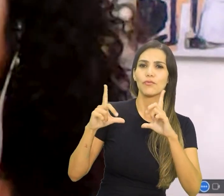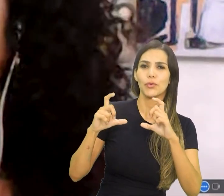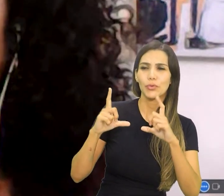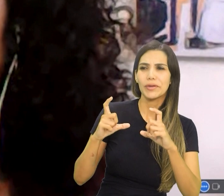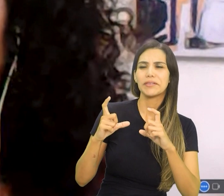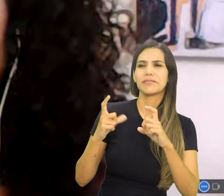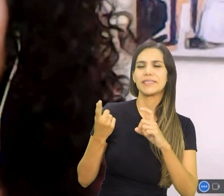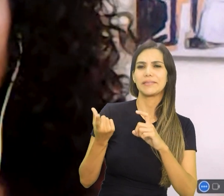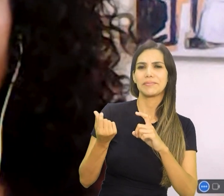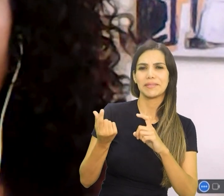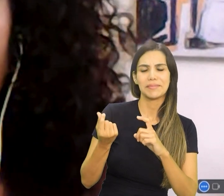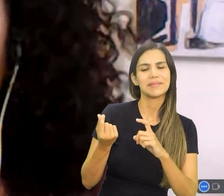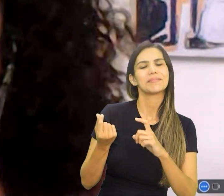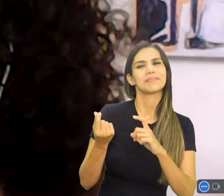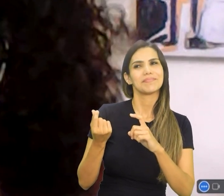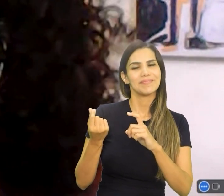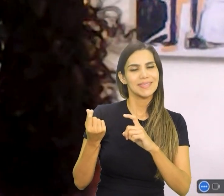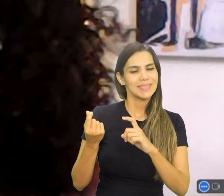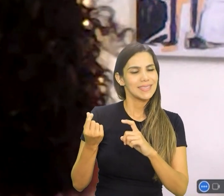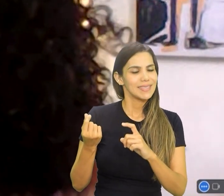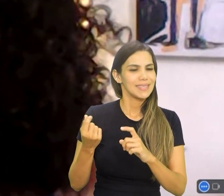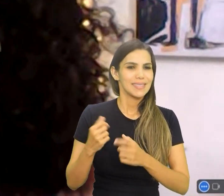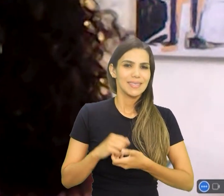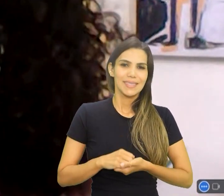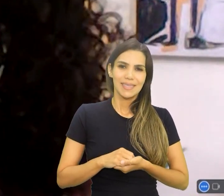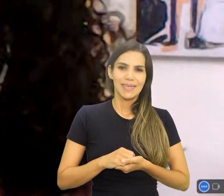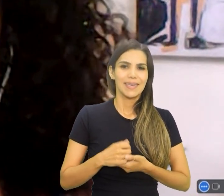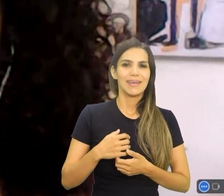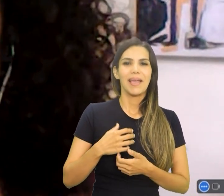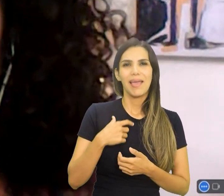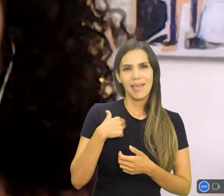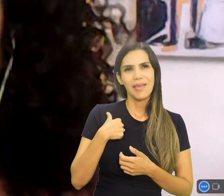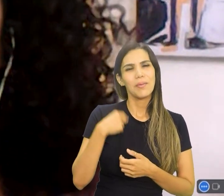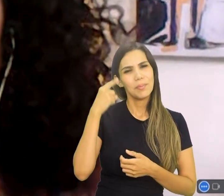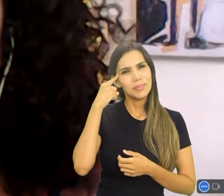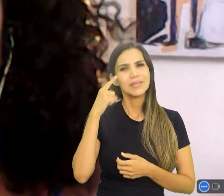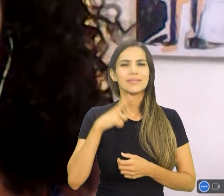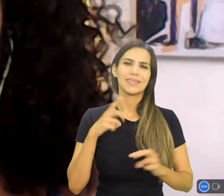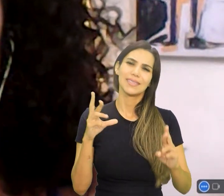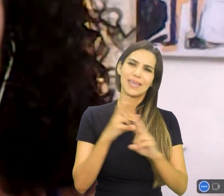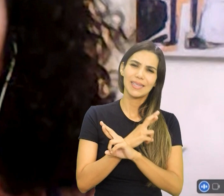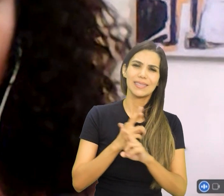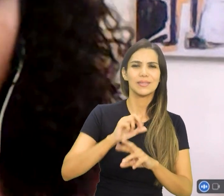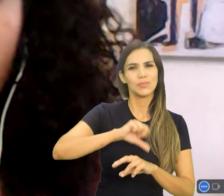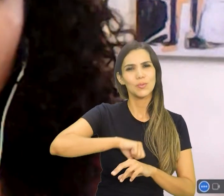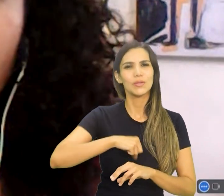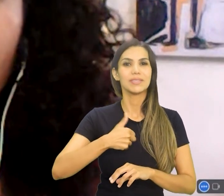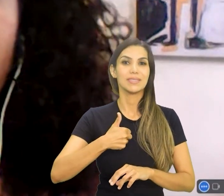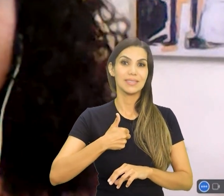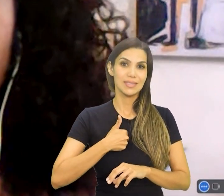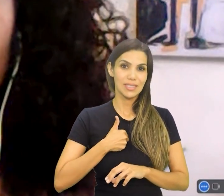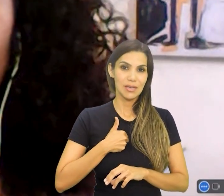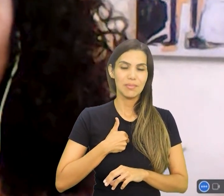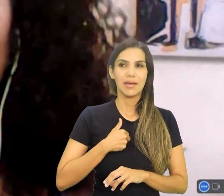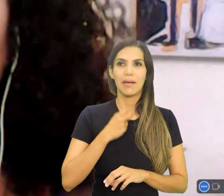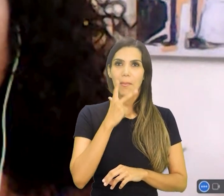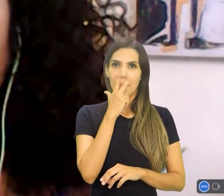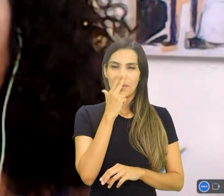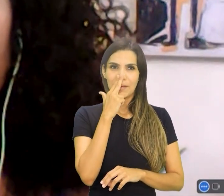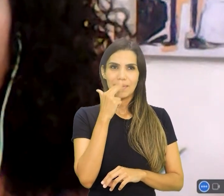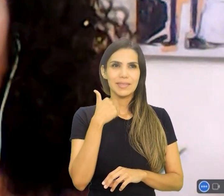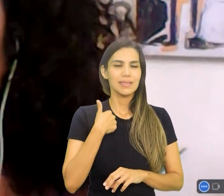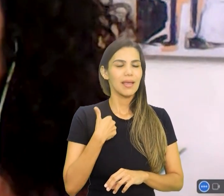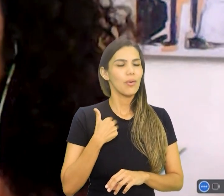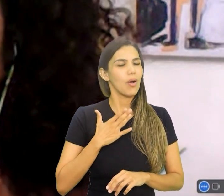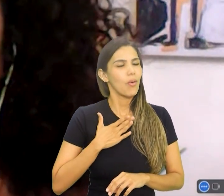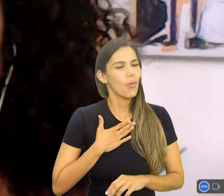autoestima também, sabe? Mas eu sempre tive muito medo de falar de dinheiro dentro da minha profissão, porque parece que quando a gente faz uma